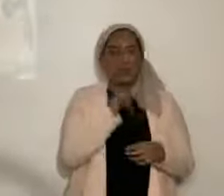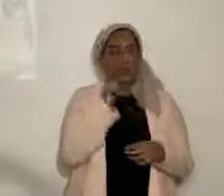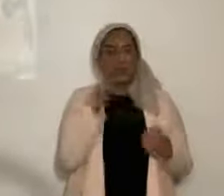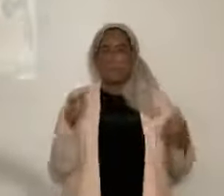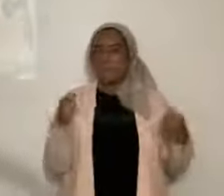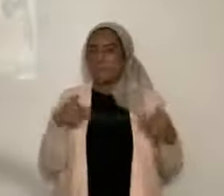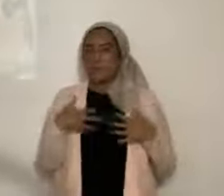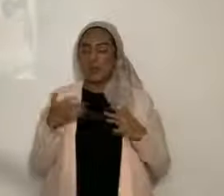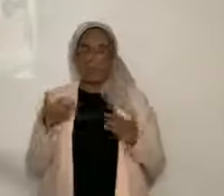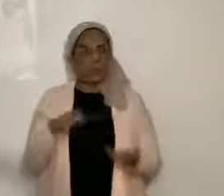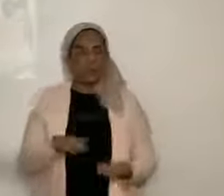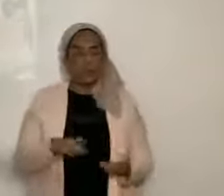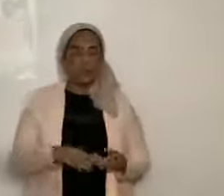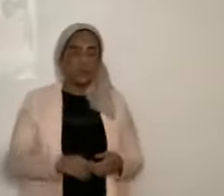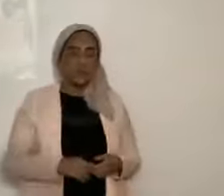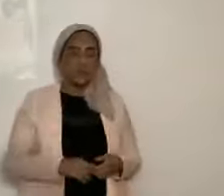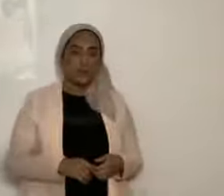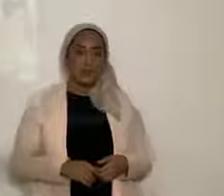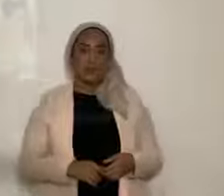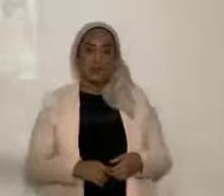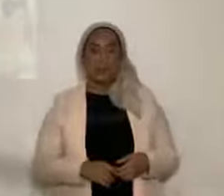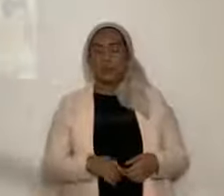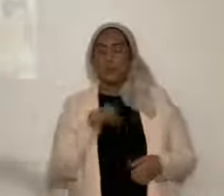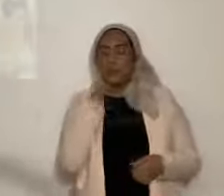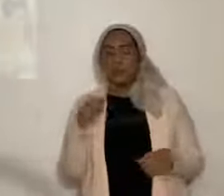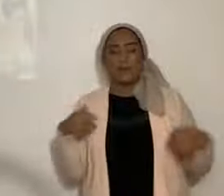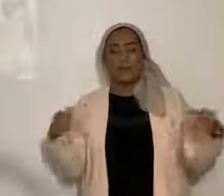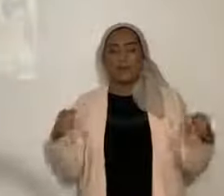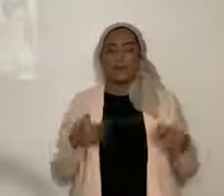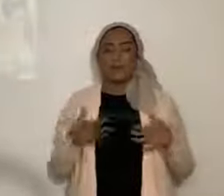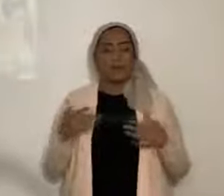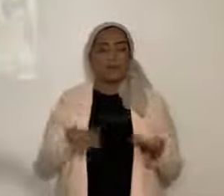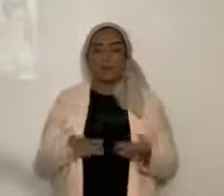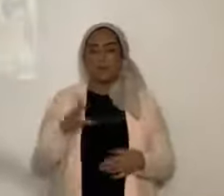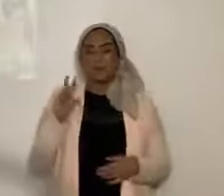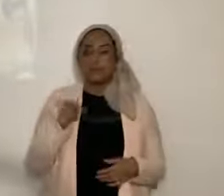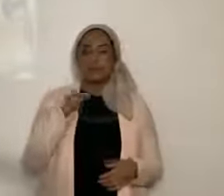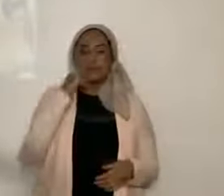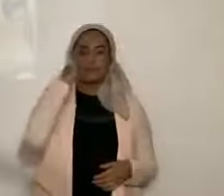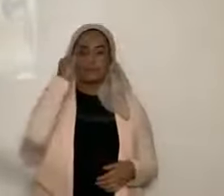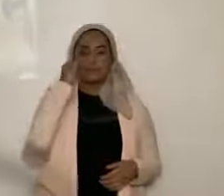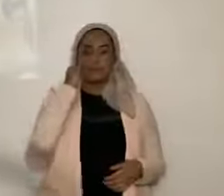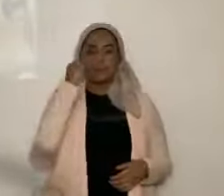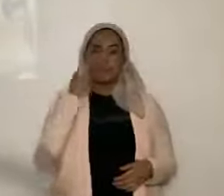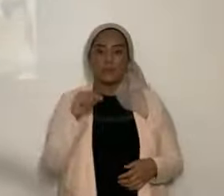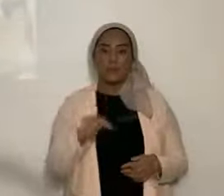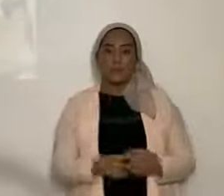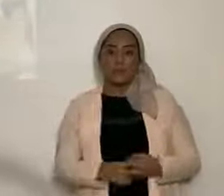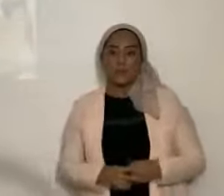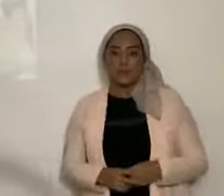al morir. No es miedo al morir. No.